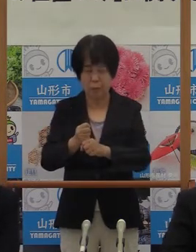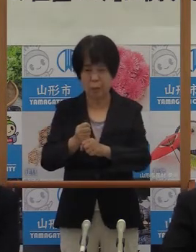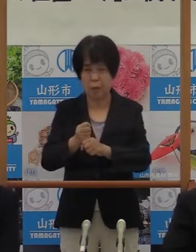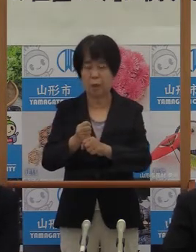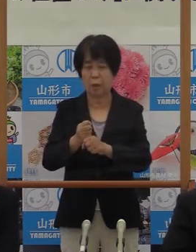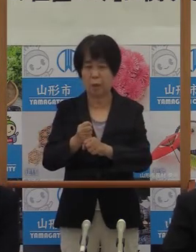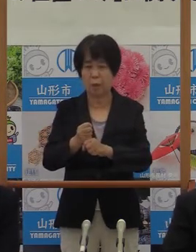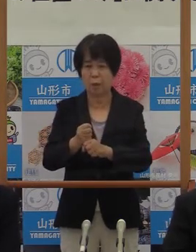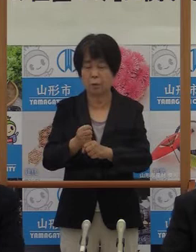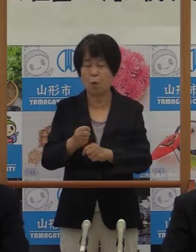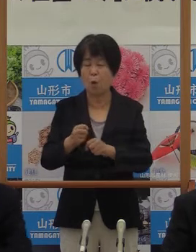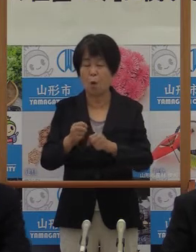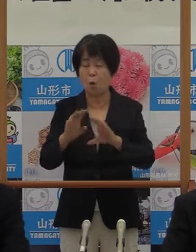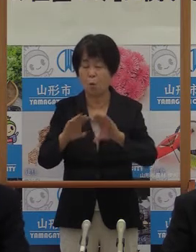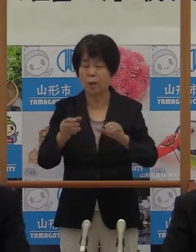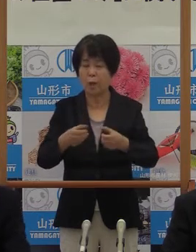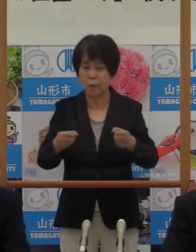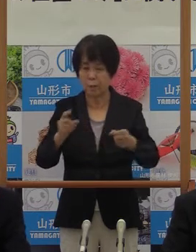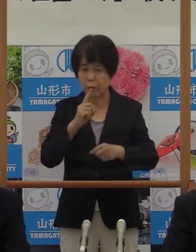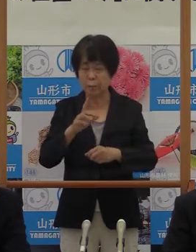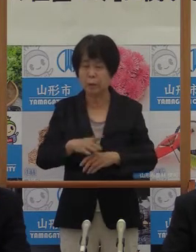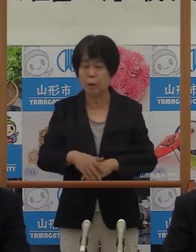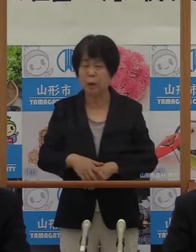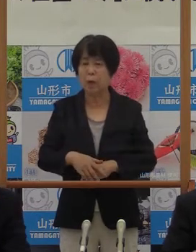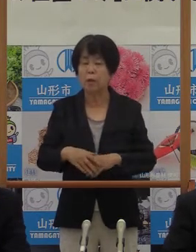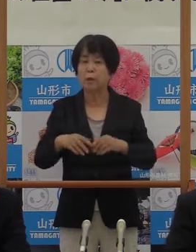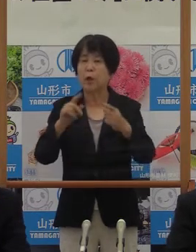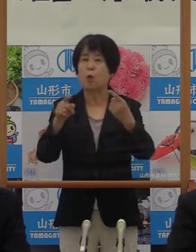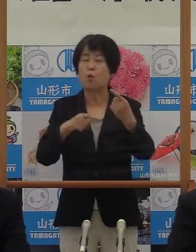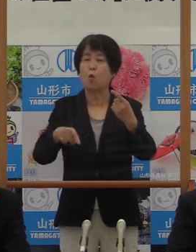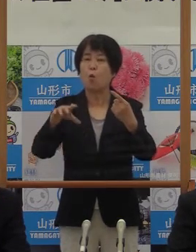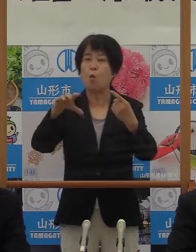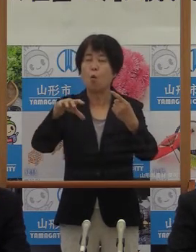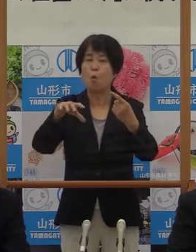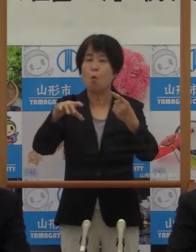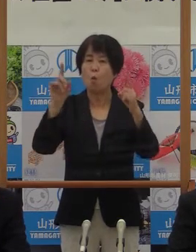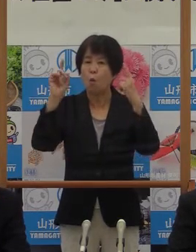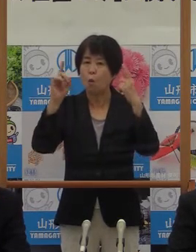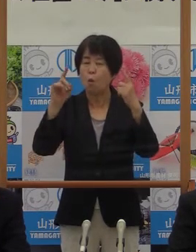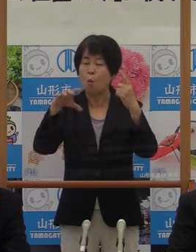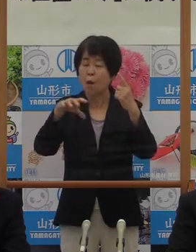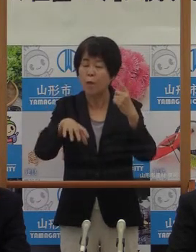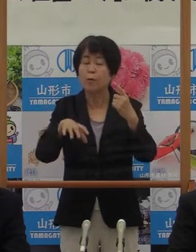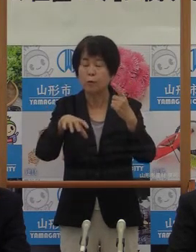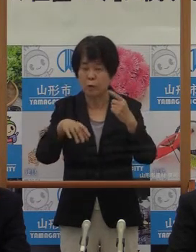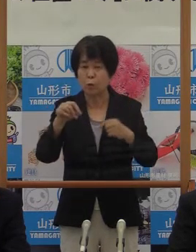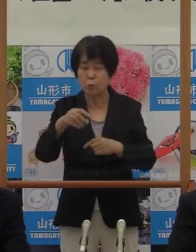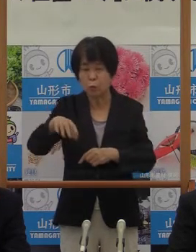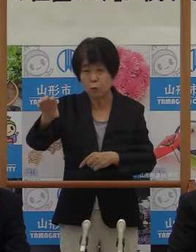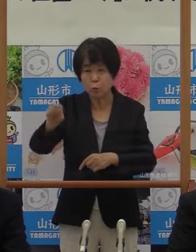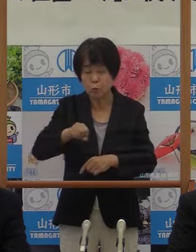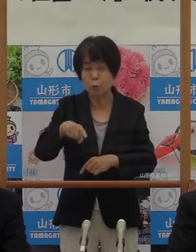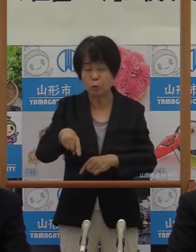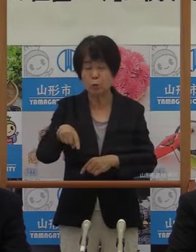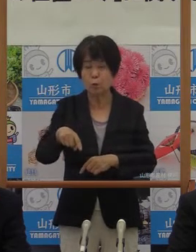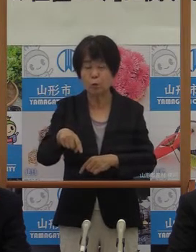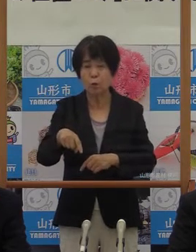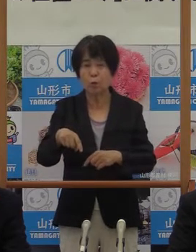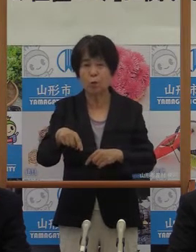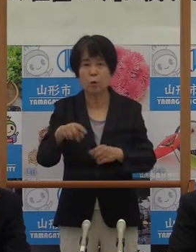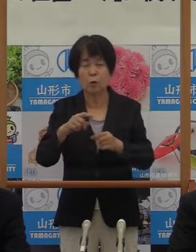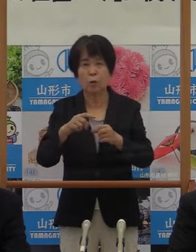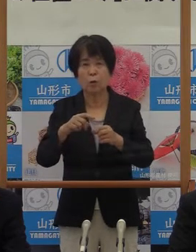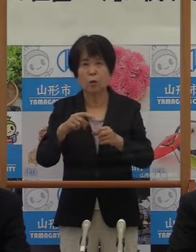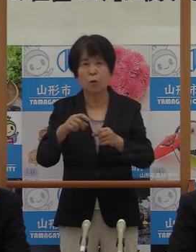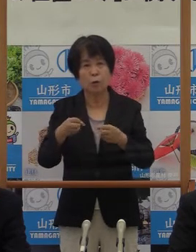。これについては公園としての用地の取得ということでございまして、新年度予